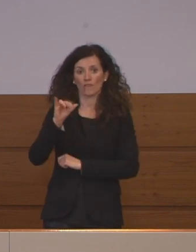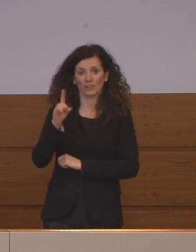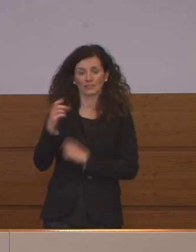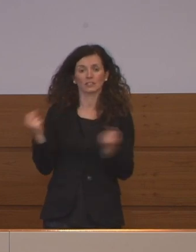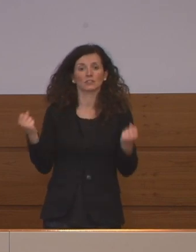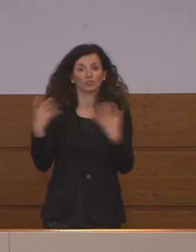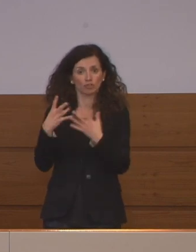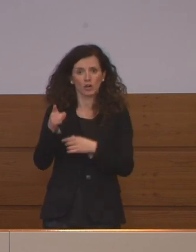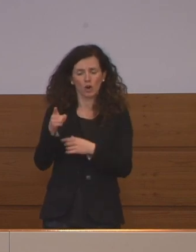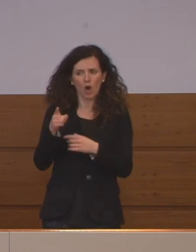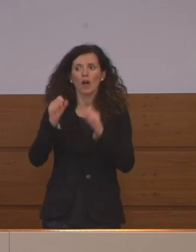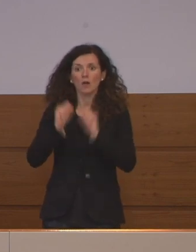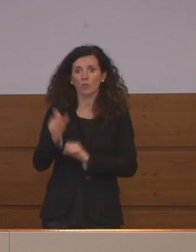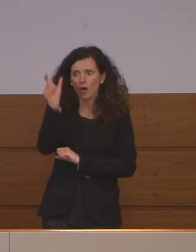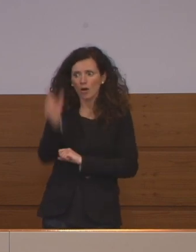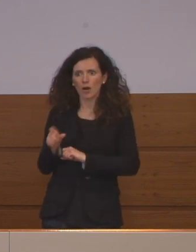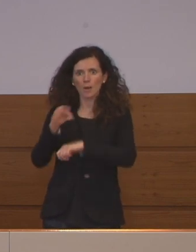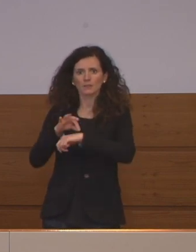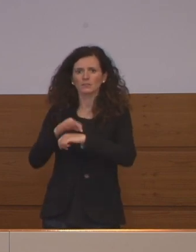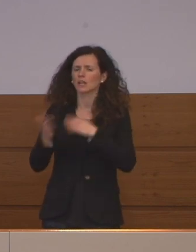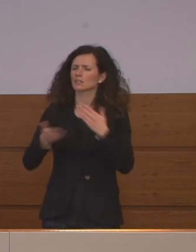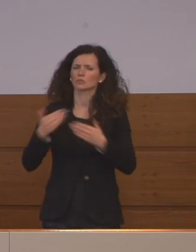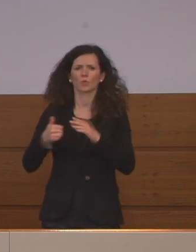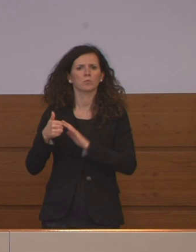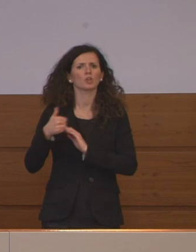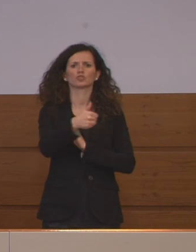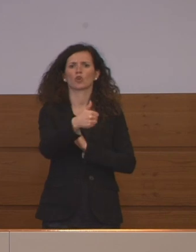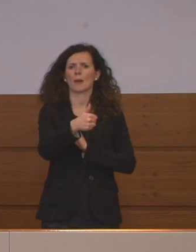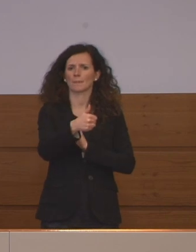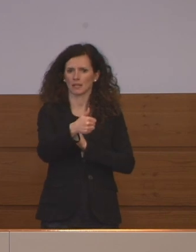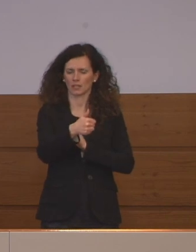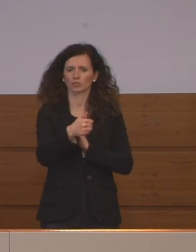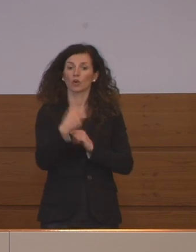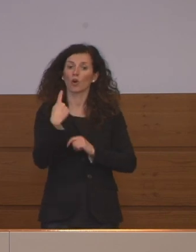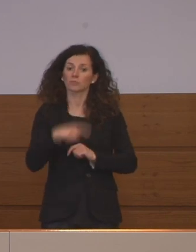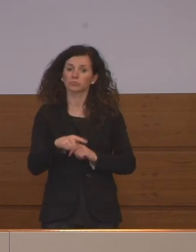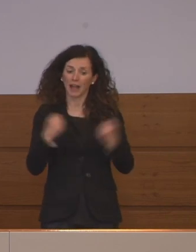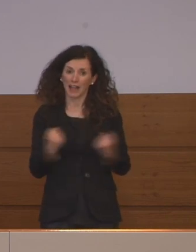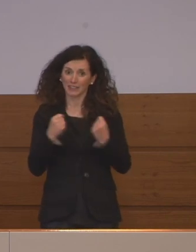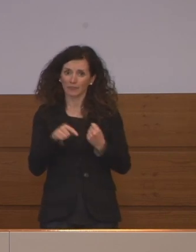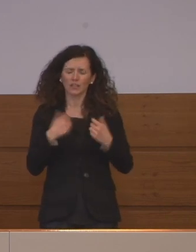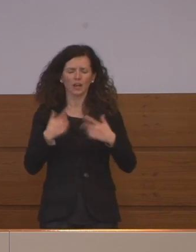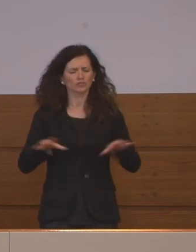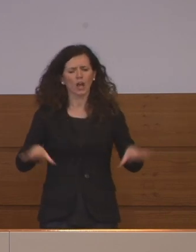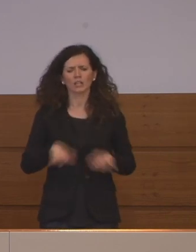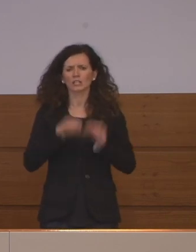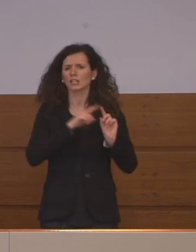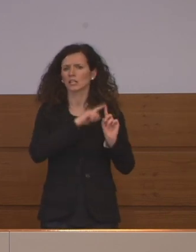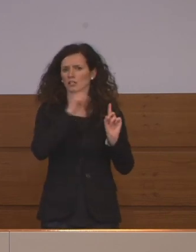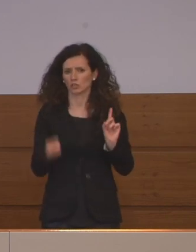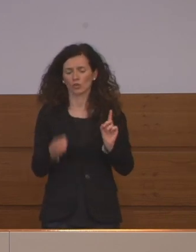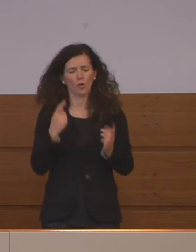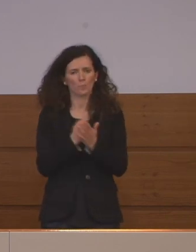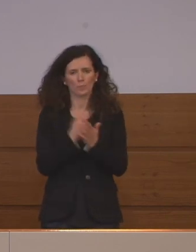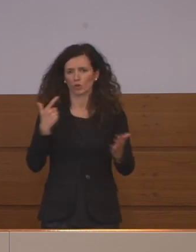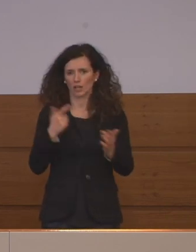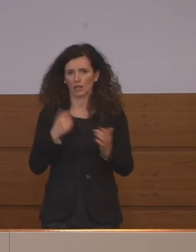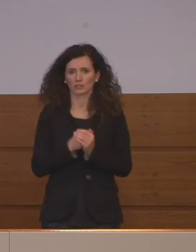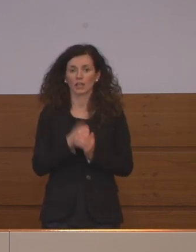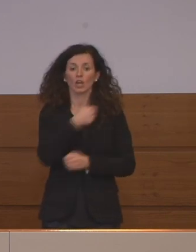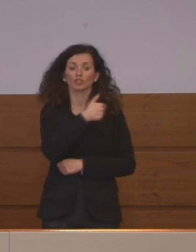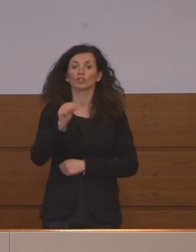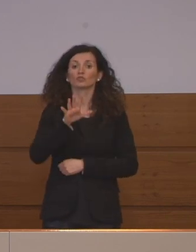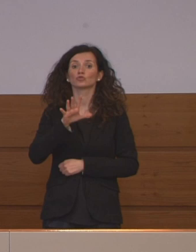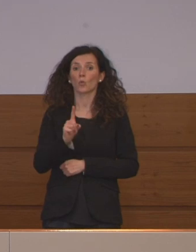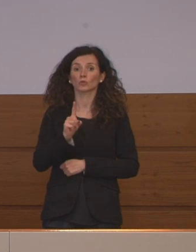19 quindi potremo immediatamente isolarle questa è un'attività che facciamo sin dall'inizio che è molto importante cento 151